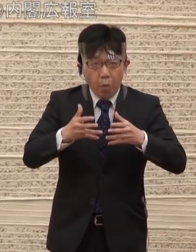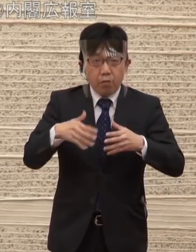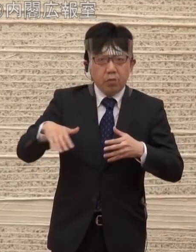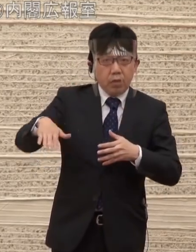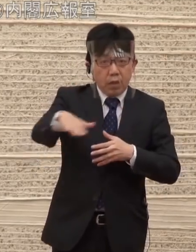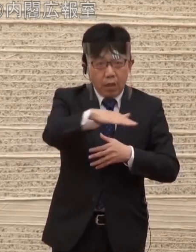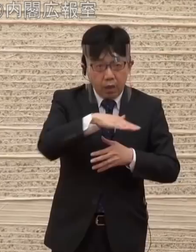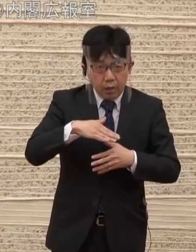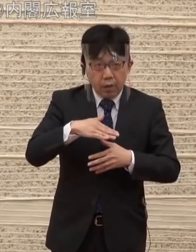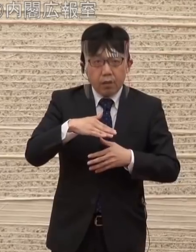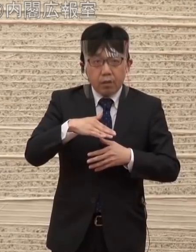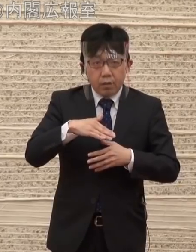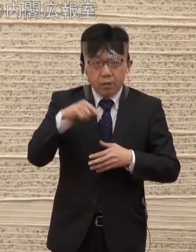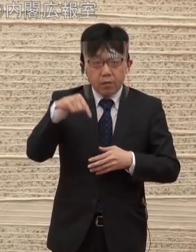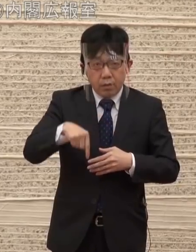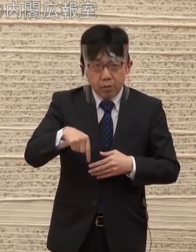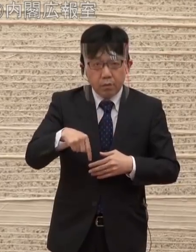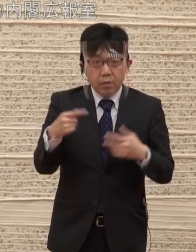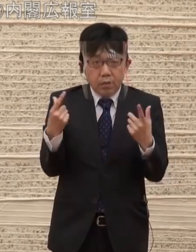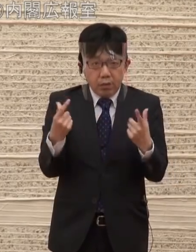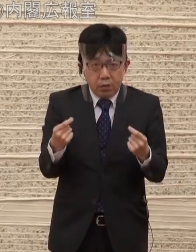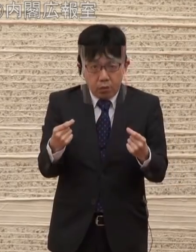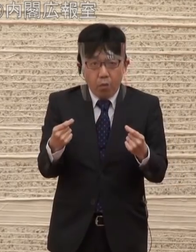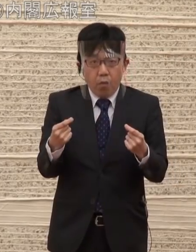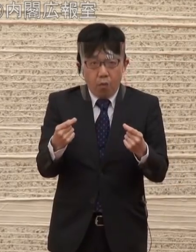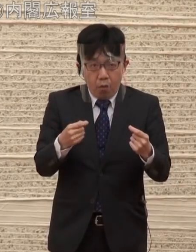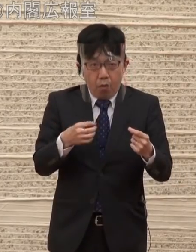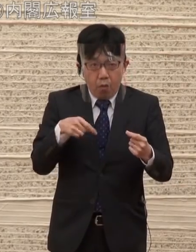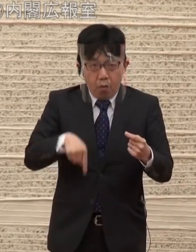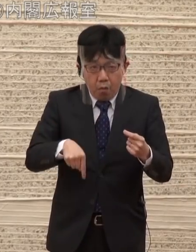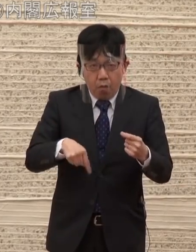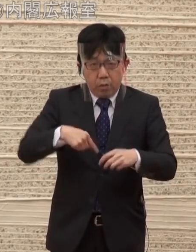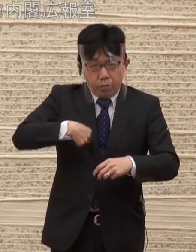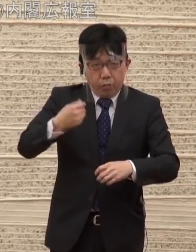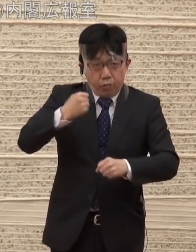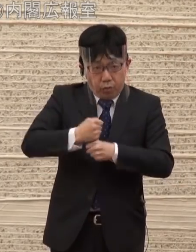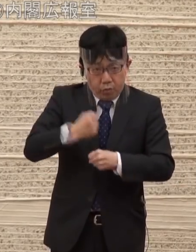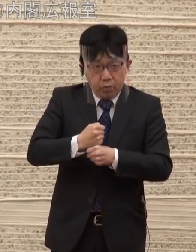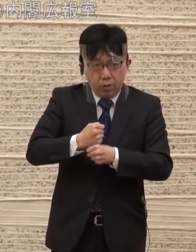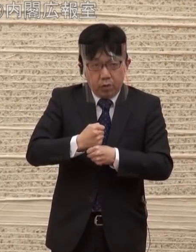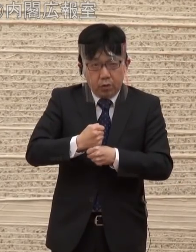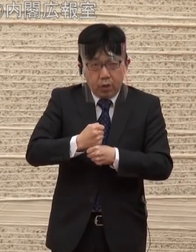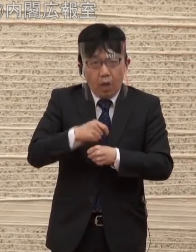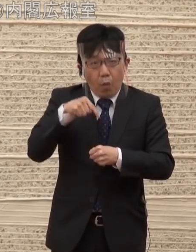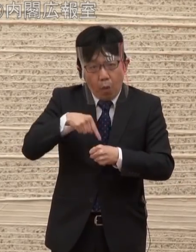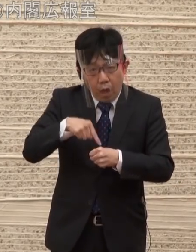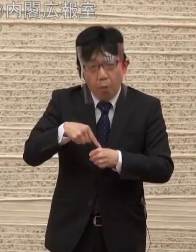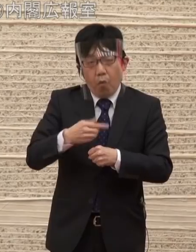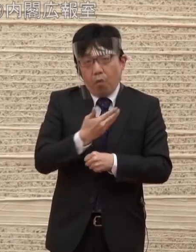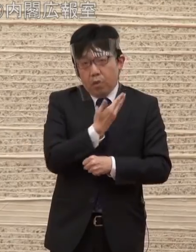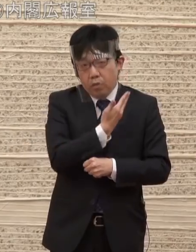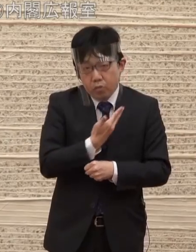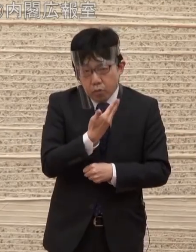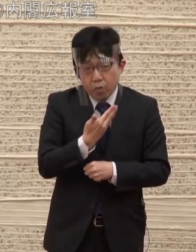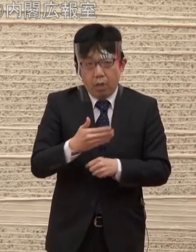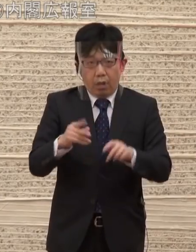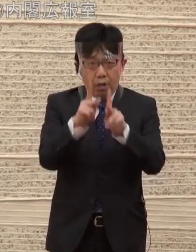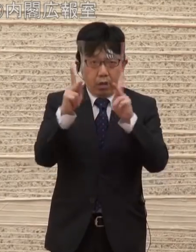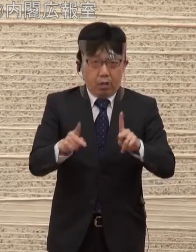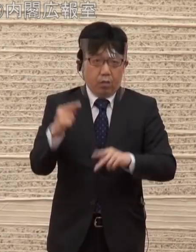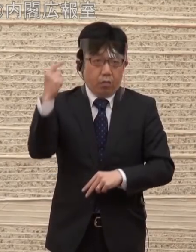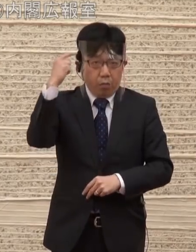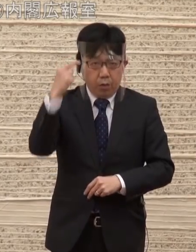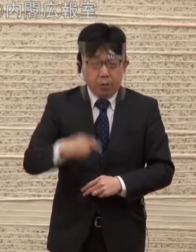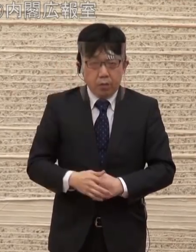な鯖江遅延を築き上げていくとも極めて重要な課題です